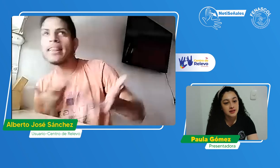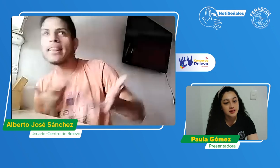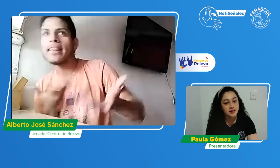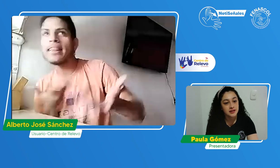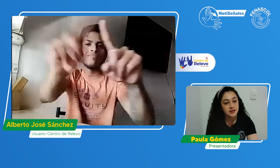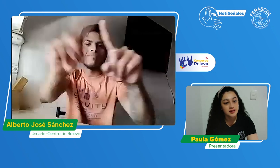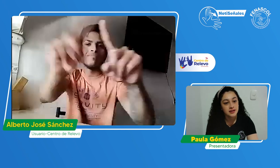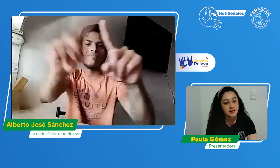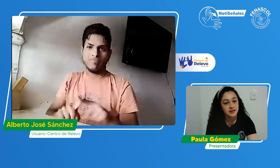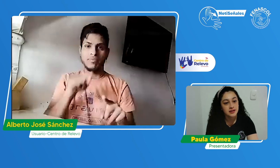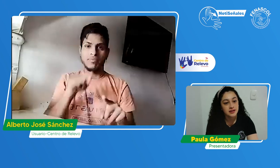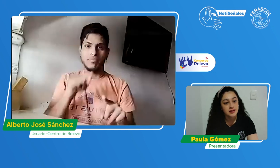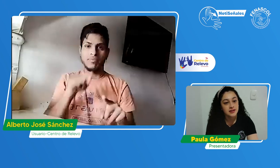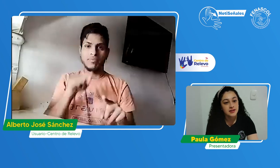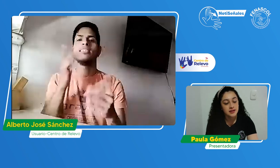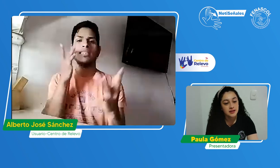interpretación